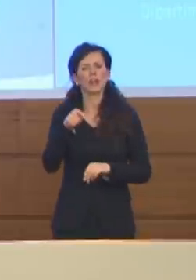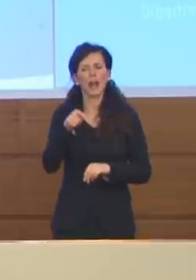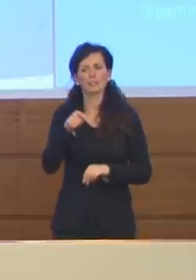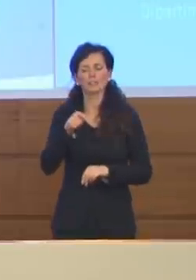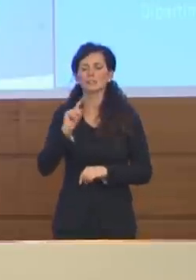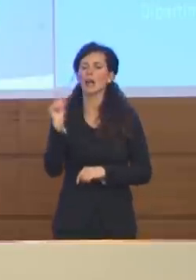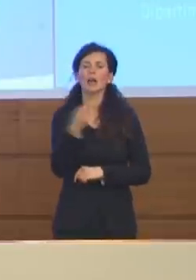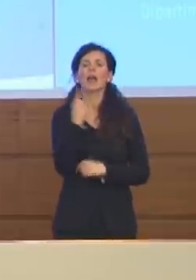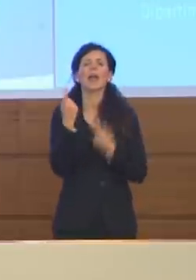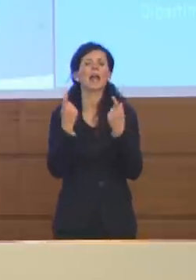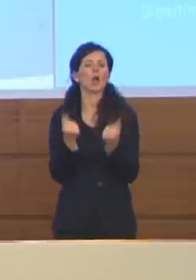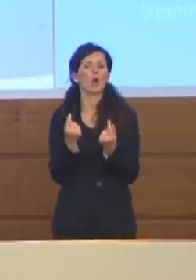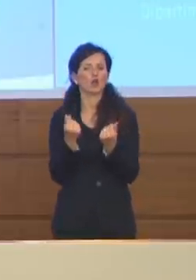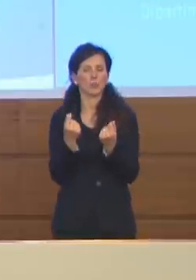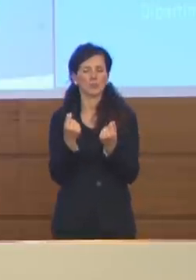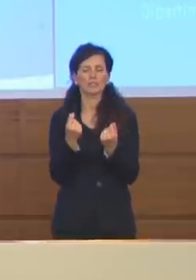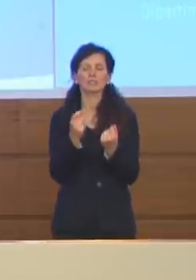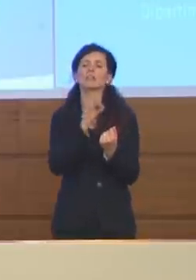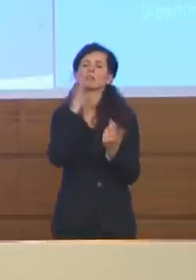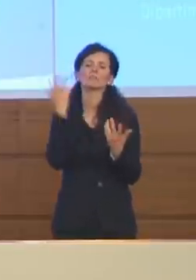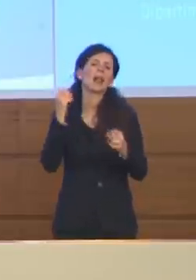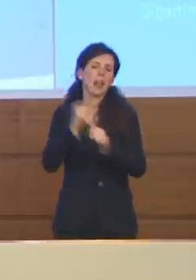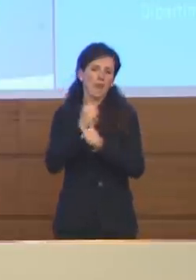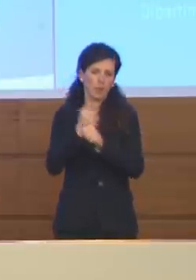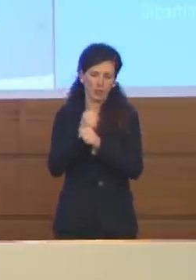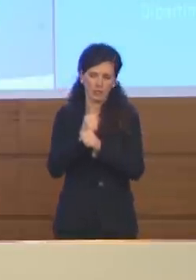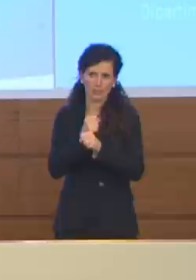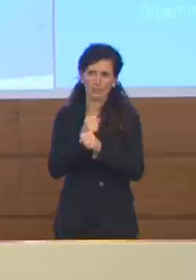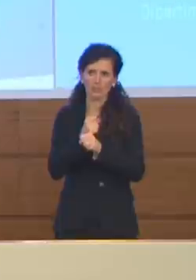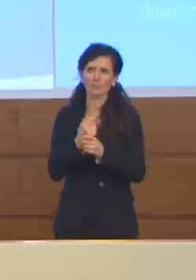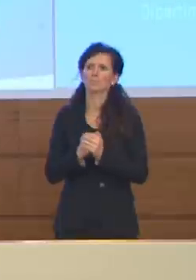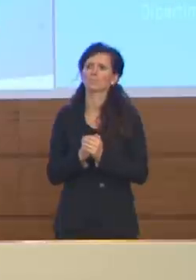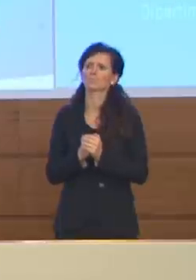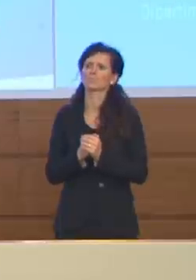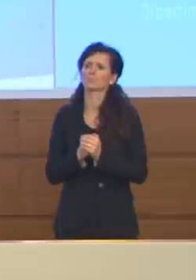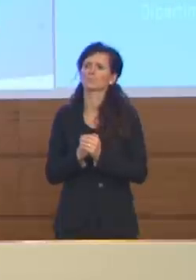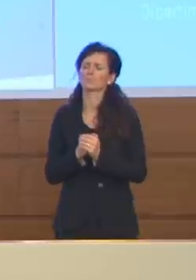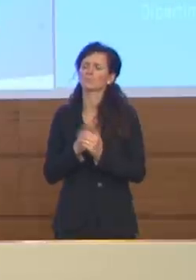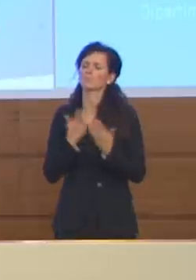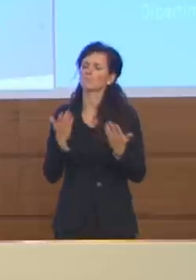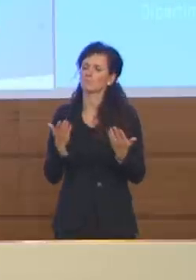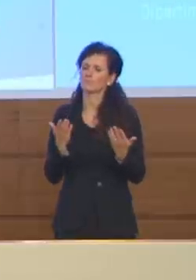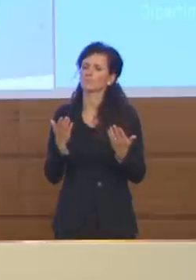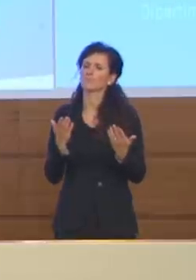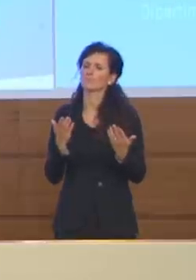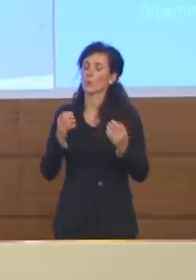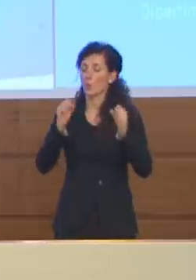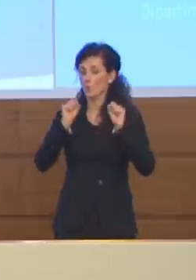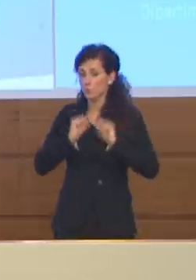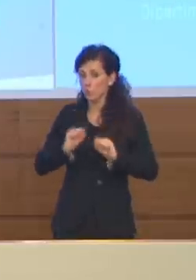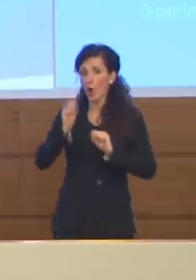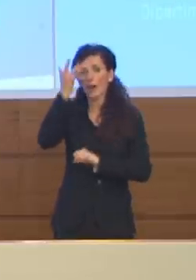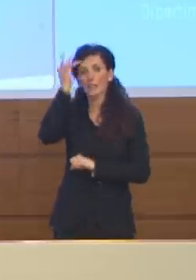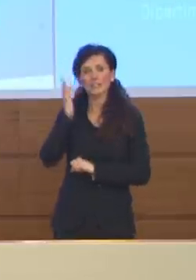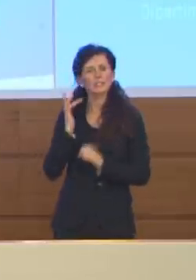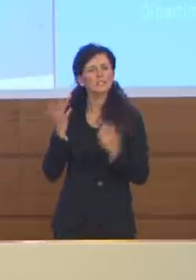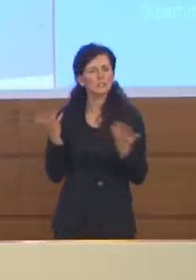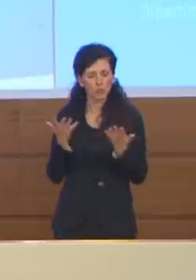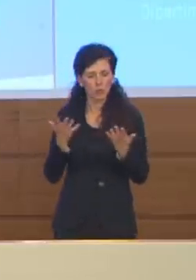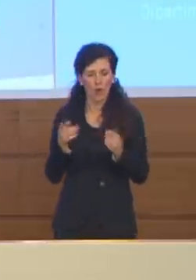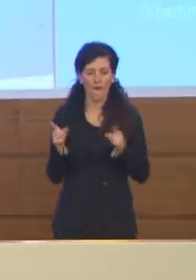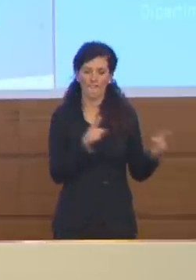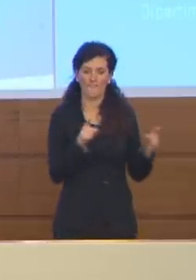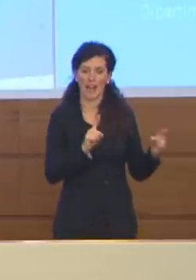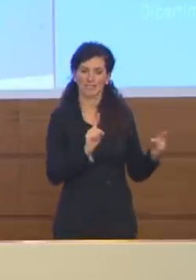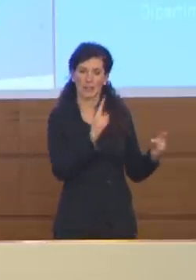economisti ovvero lavoristi e vengo la domanda non si corre il rischio che nella prima fase dell'emergenza si